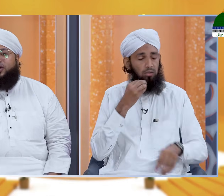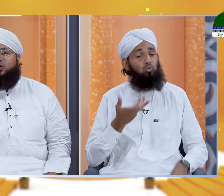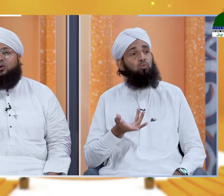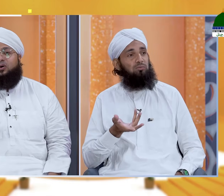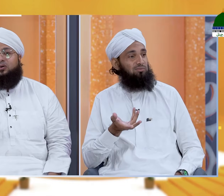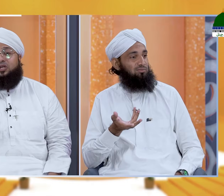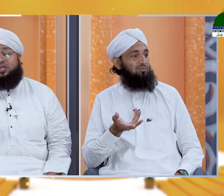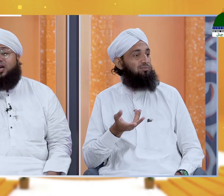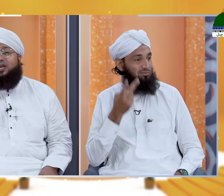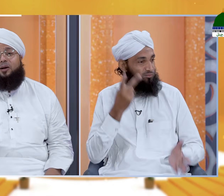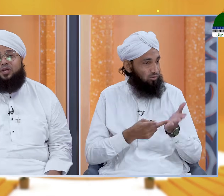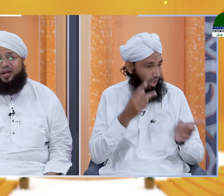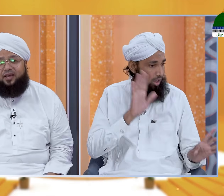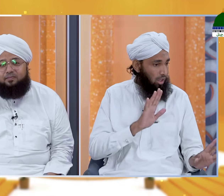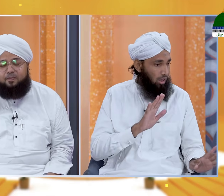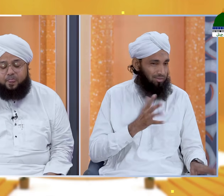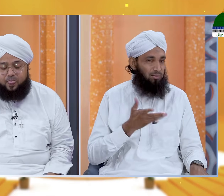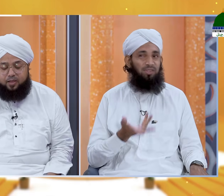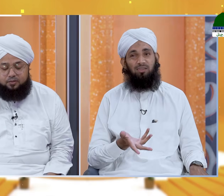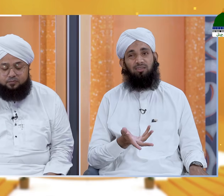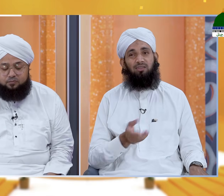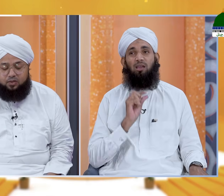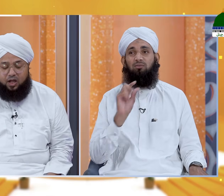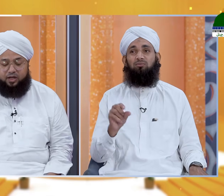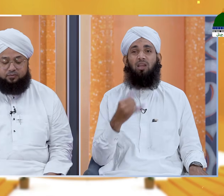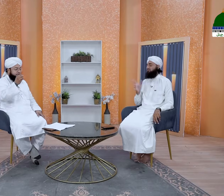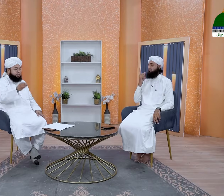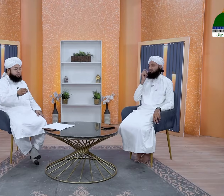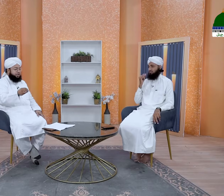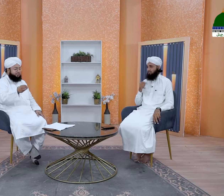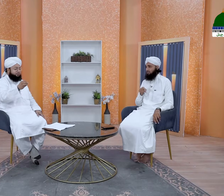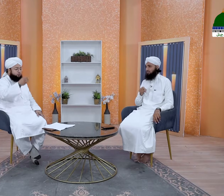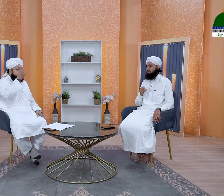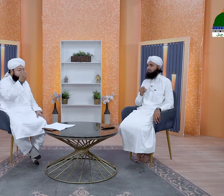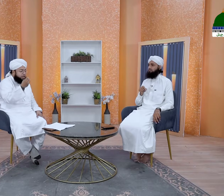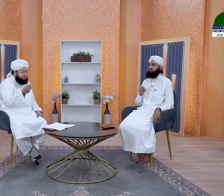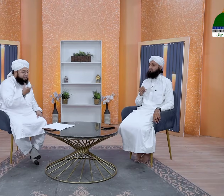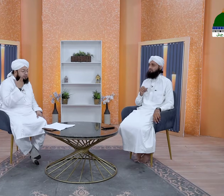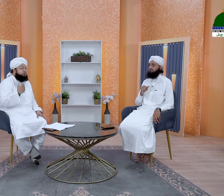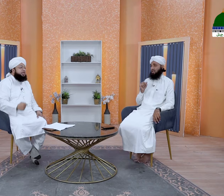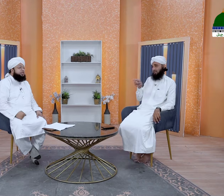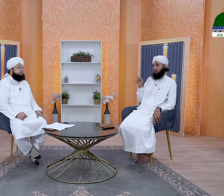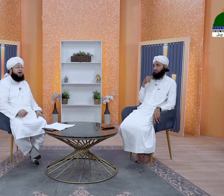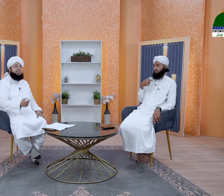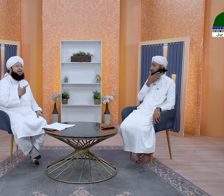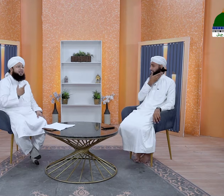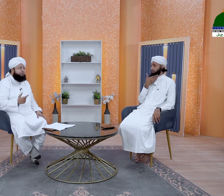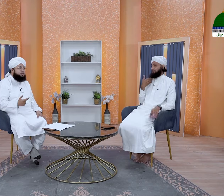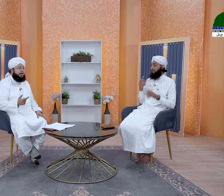کو اس طرح کا نام دے رہے ہیں؟ اگر کسی نے توقع کے مطابق توجہ نہیں دی، حال چال نہیں پوچھا، آپ